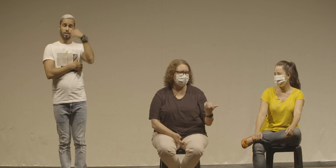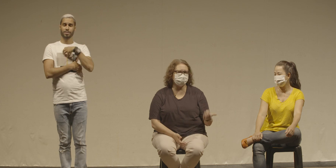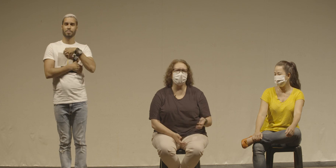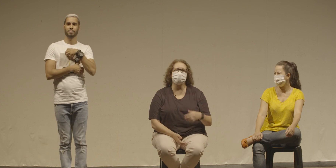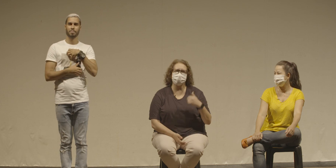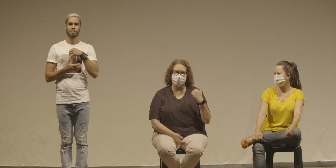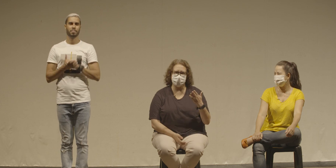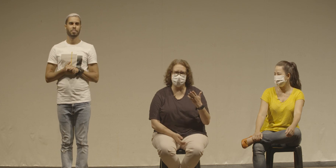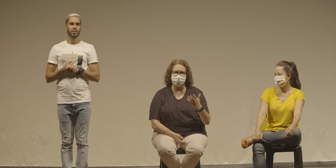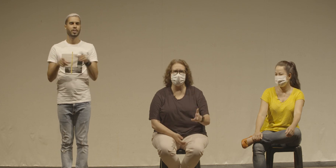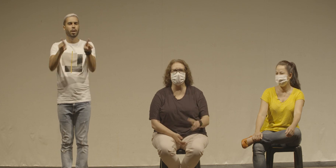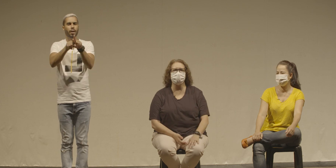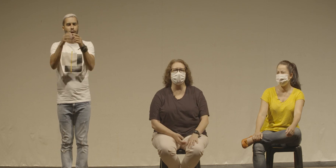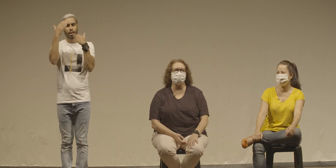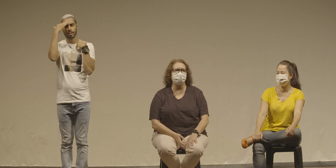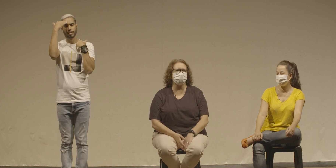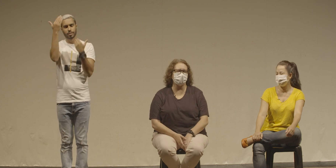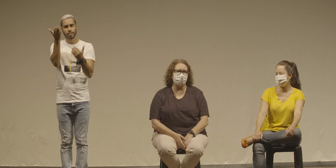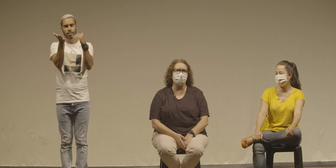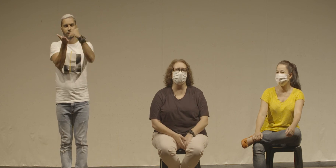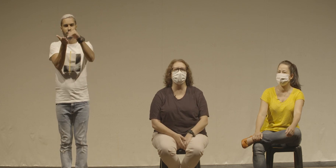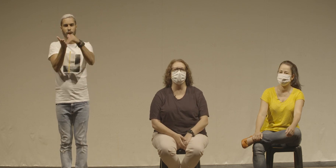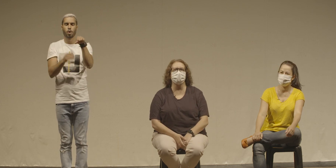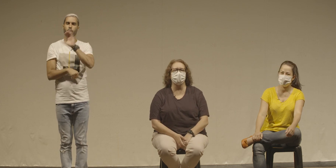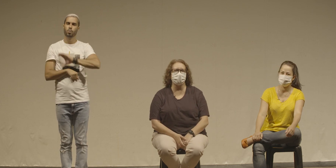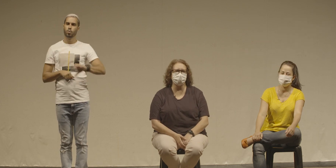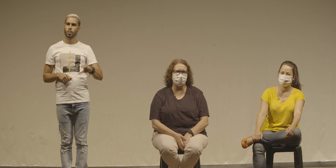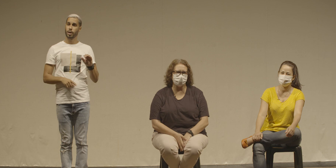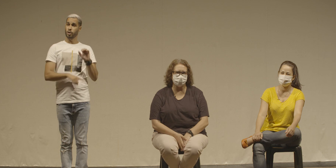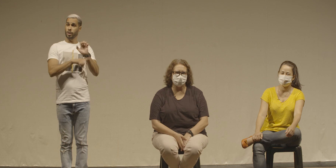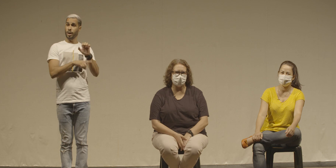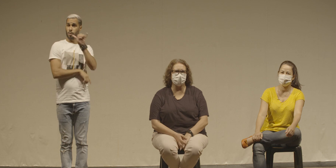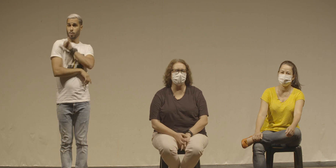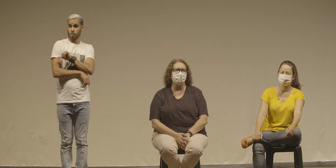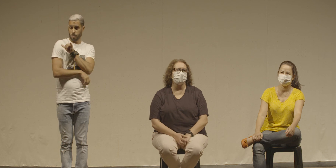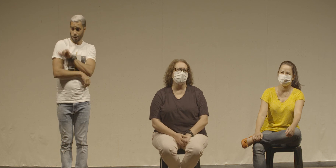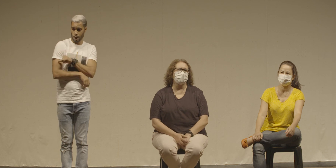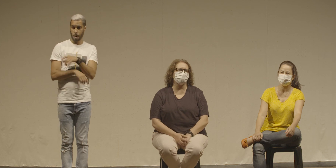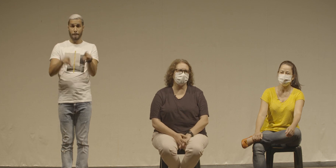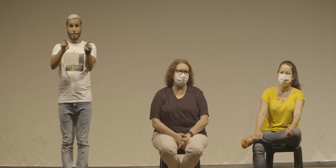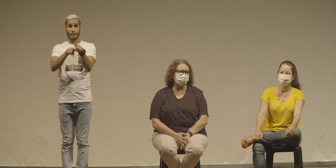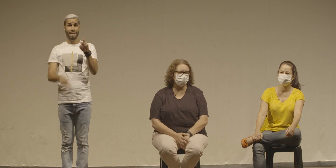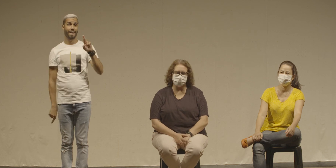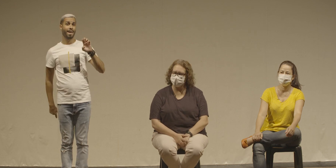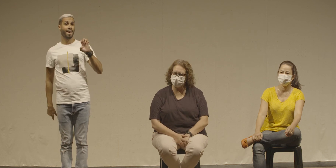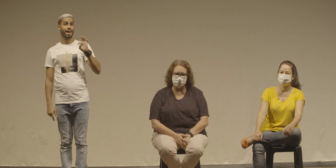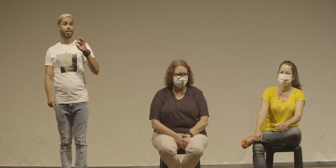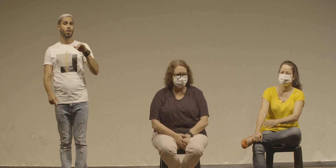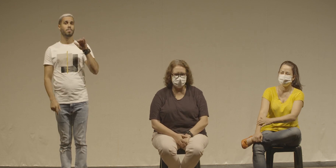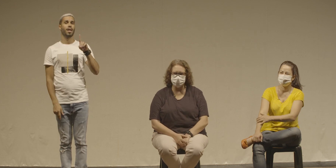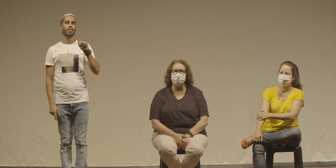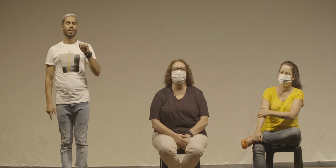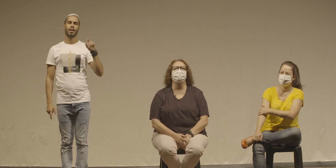Quero agradecer à Secretaria de Cultura do Estado do Rio de Janeiro, a Retomada Cultural, esse projeto, esse